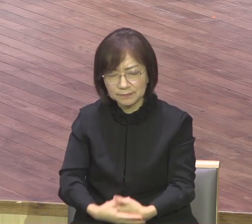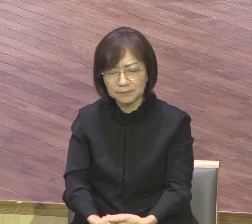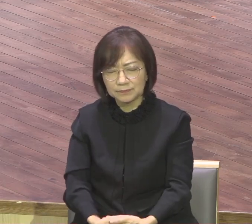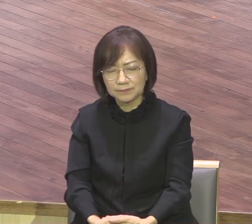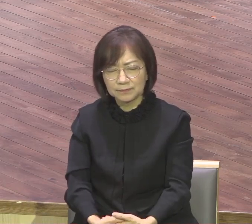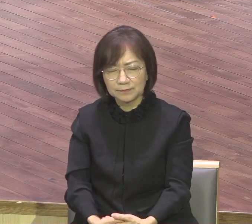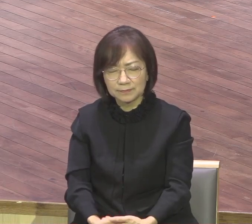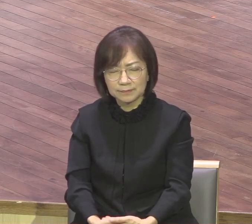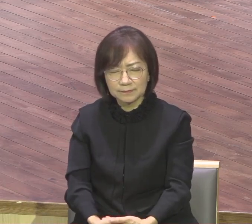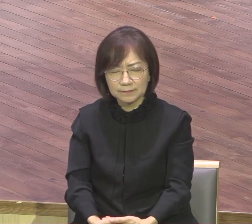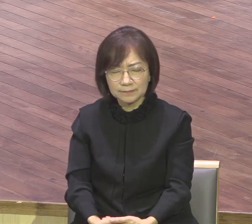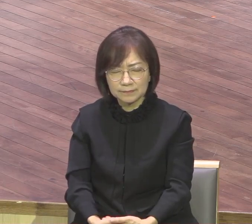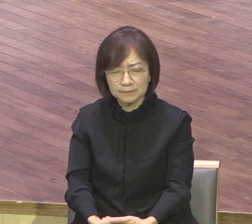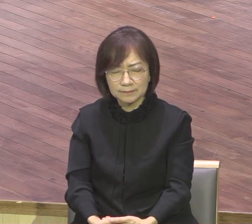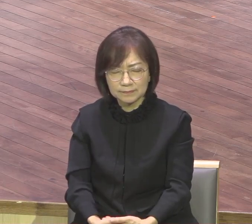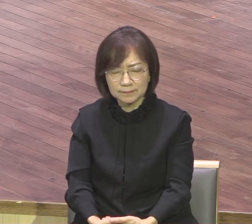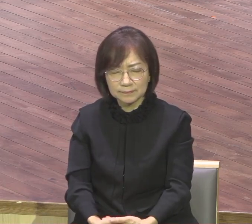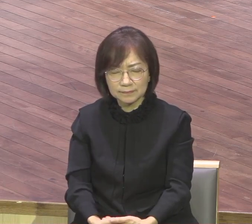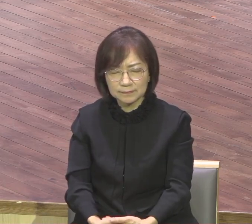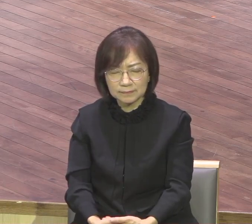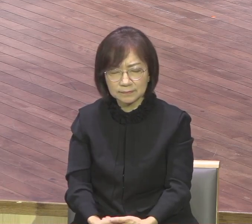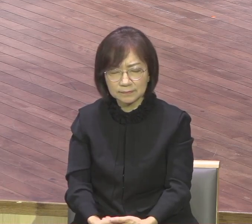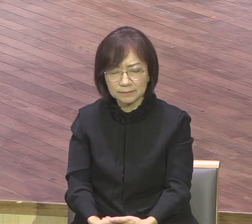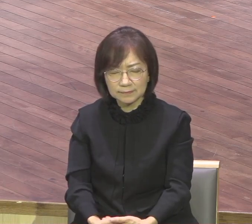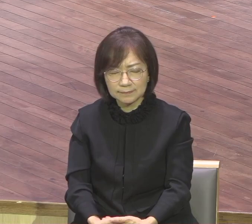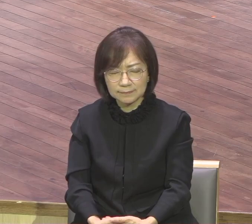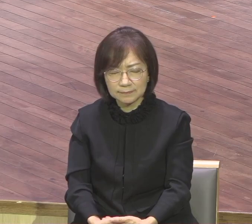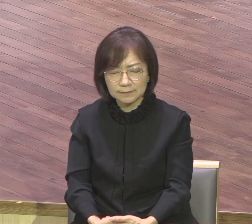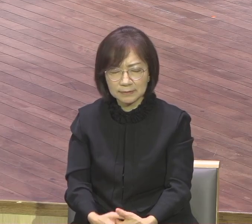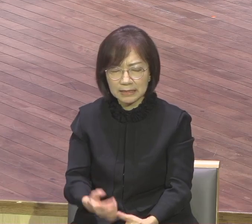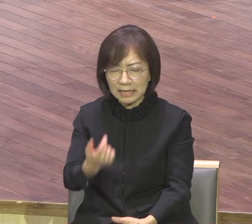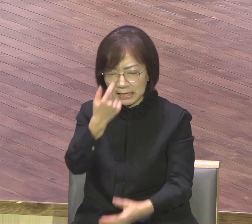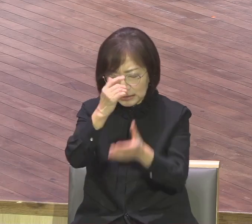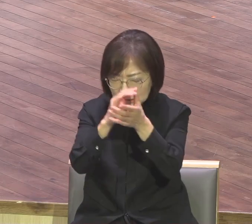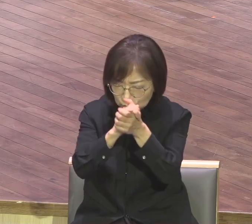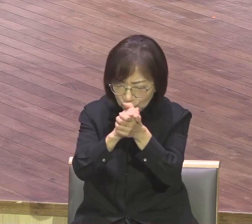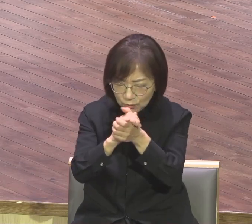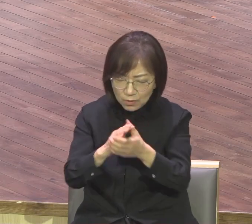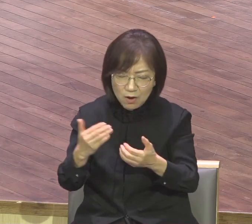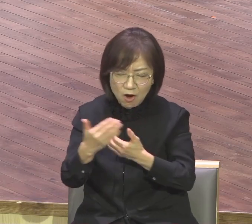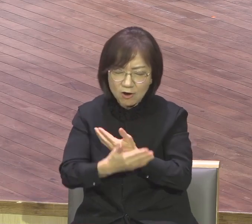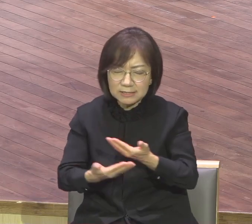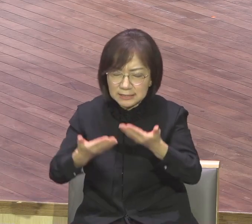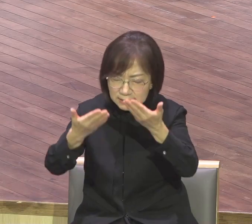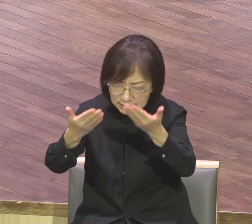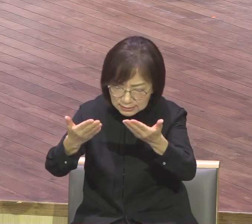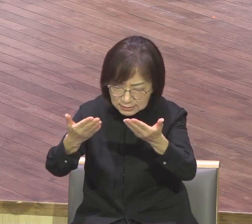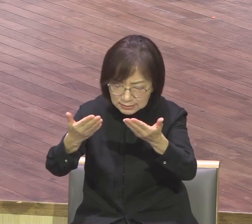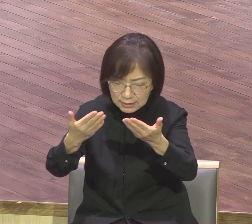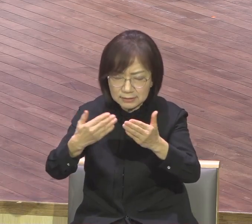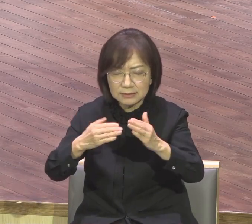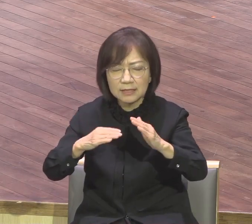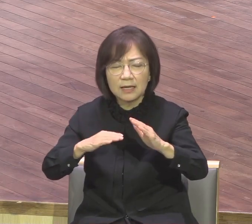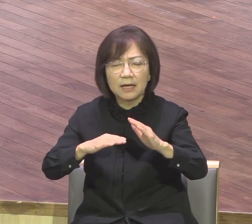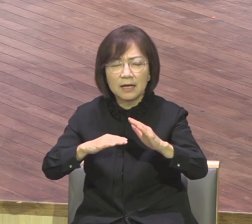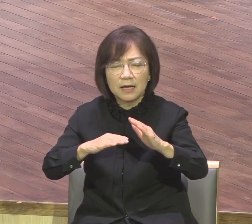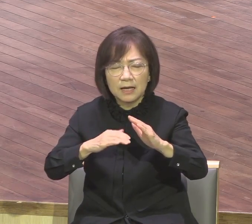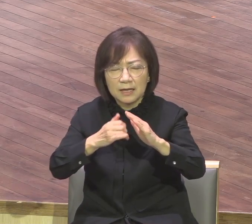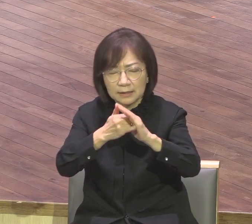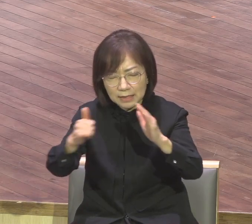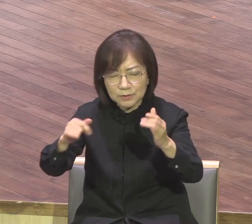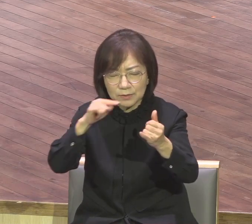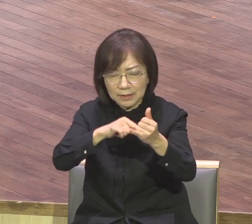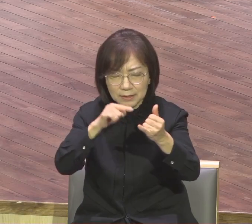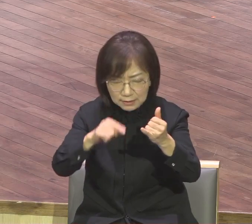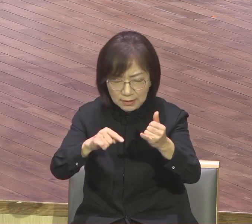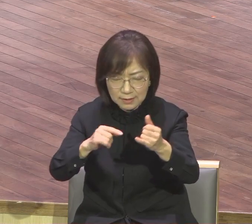toda Latinoamérica. 이를 위해서 기도하고. 참으로 헌신하는 모든 가정들을 세계복음화의 상급으로 내려와